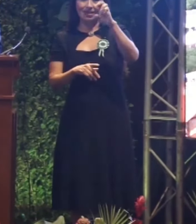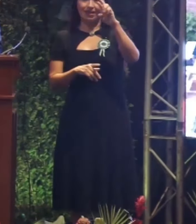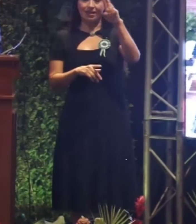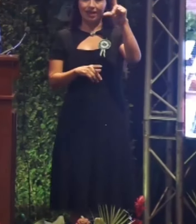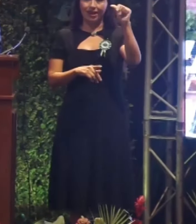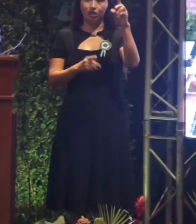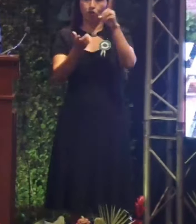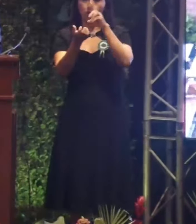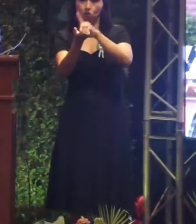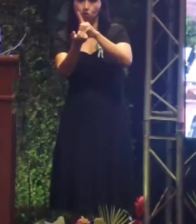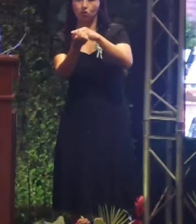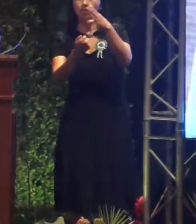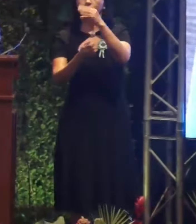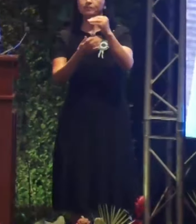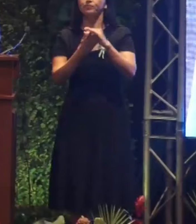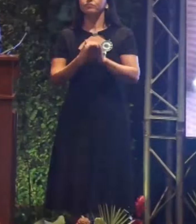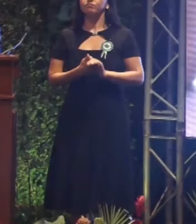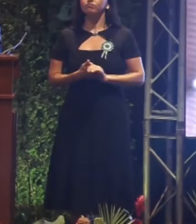Bacadíes,